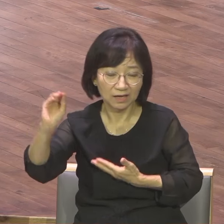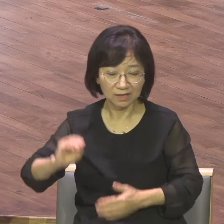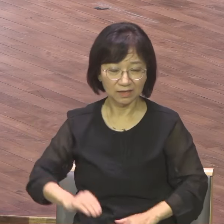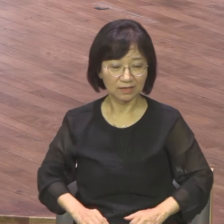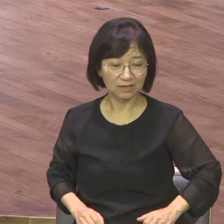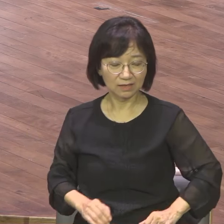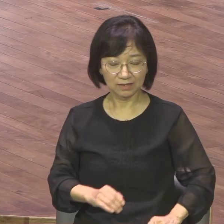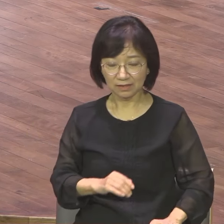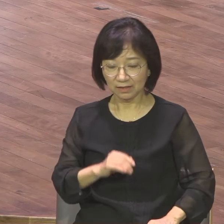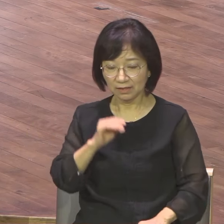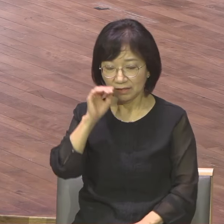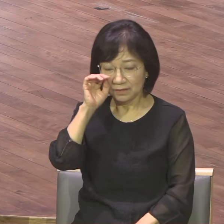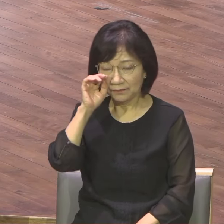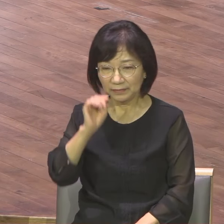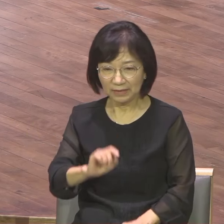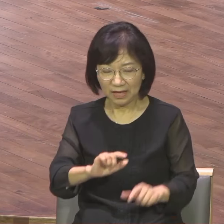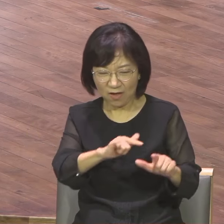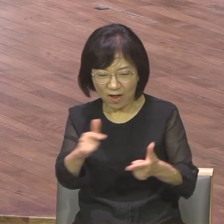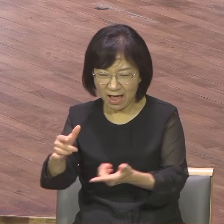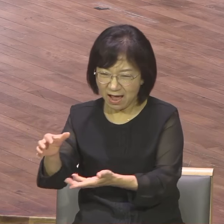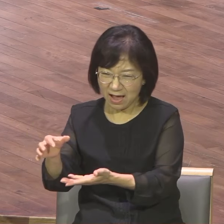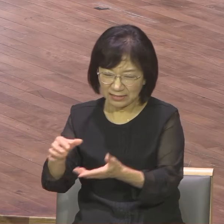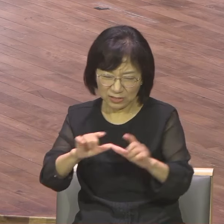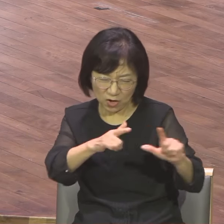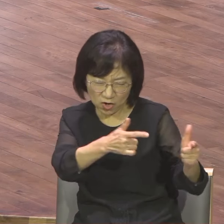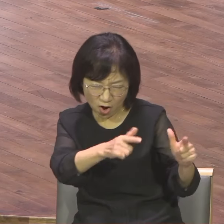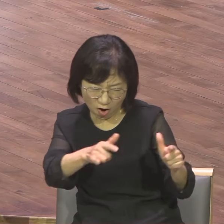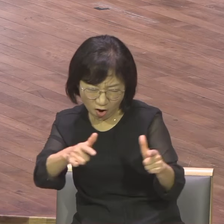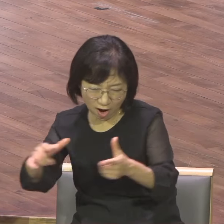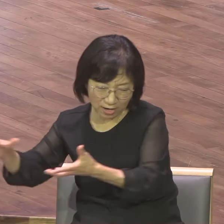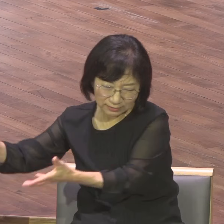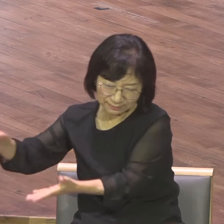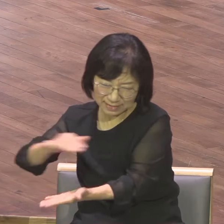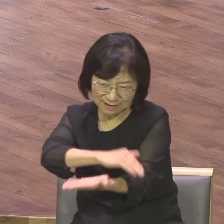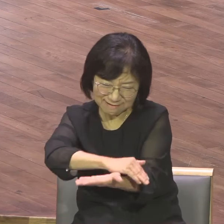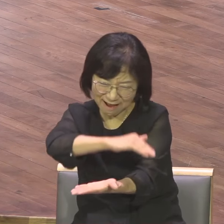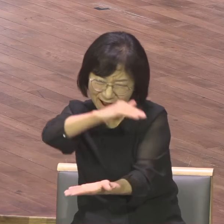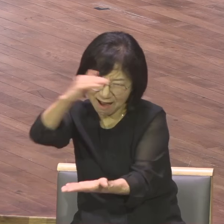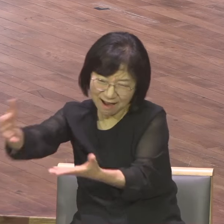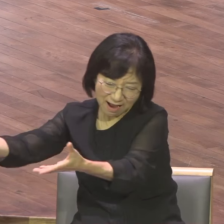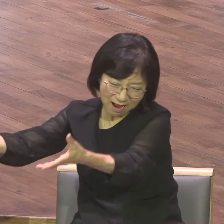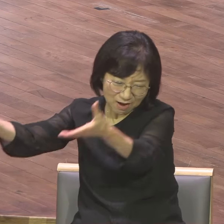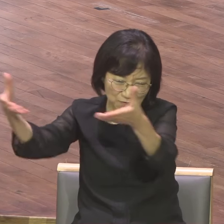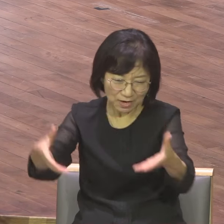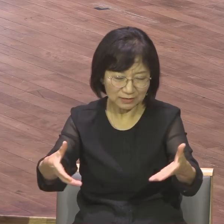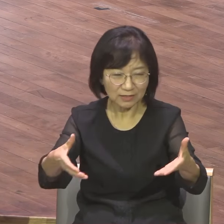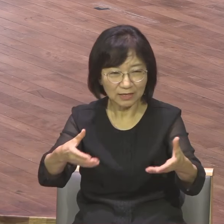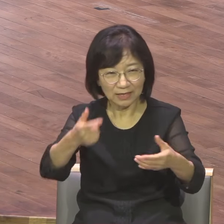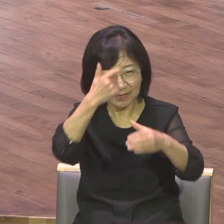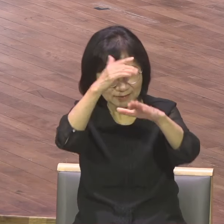아무리 무수한 재물을 가지고 와서 제사를 드려도 그거 아무 의미 없다는 얘기예요.